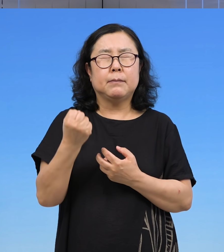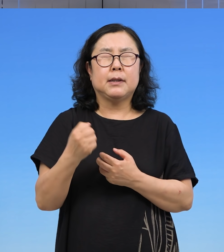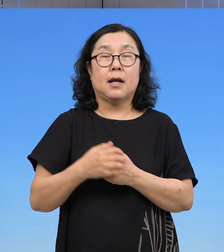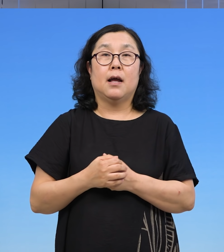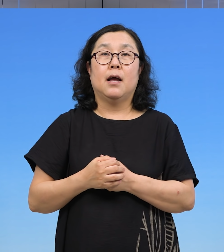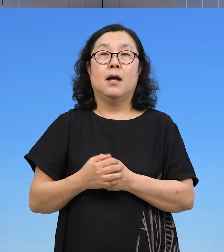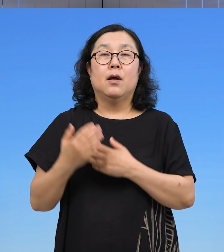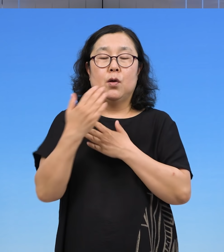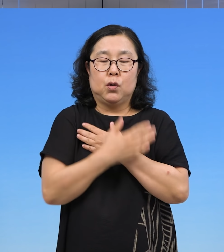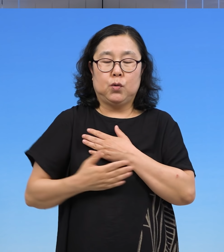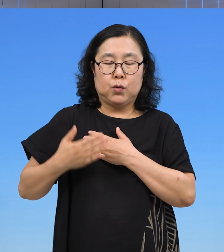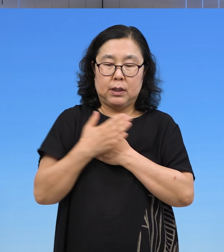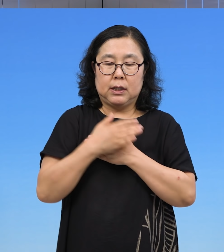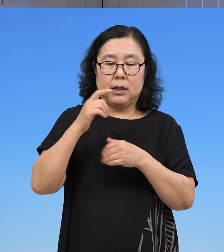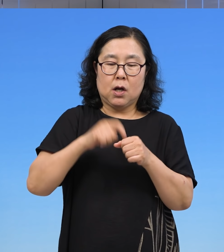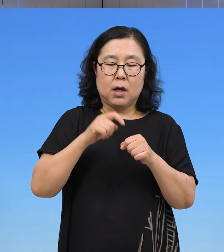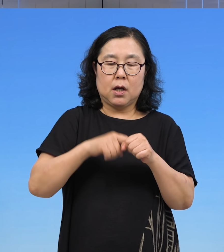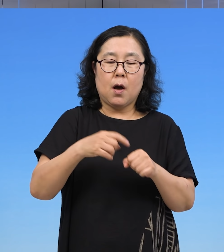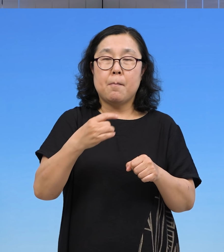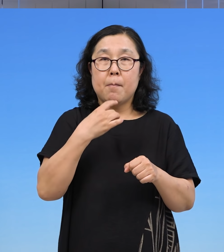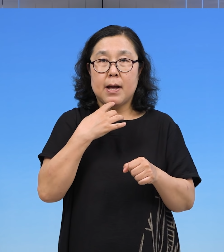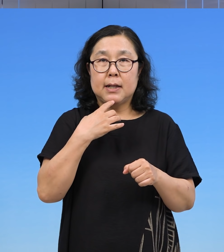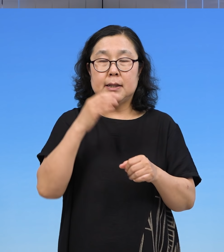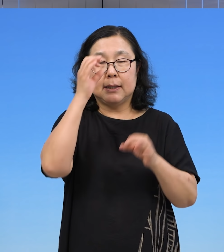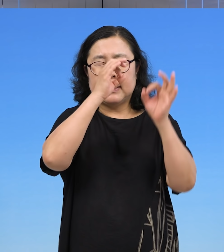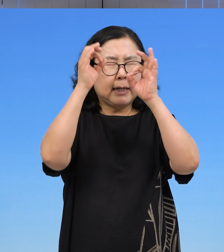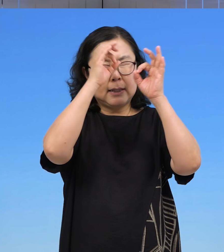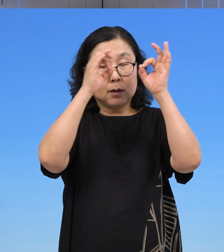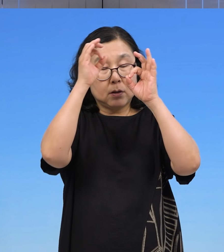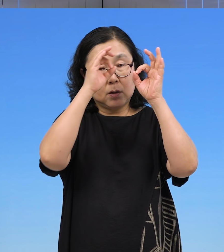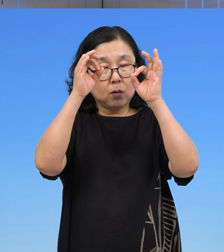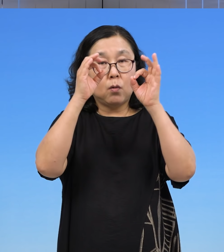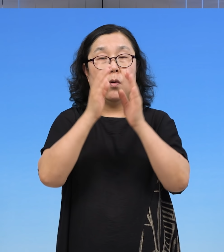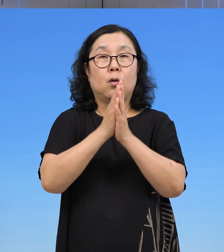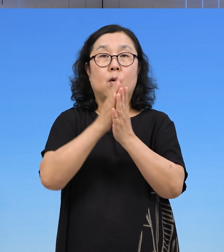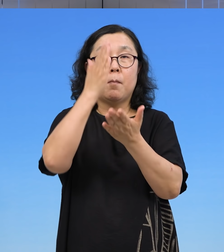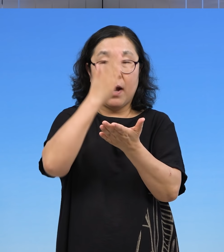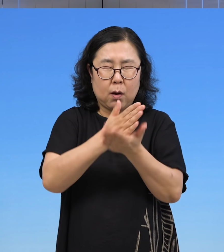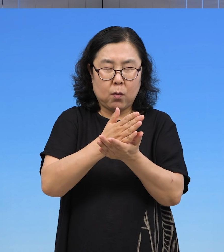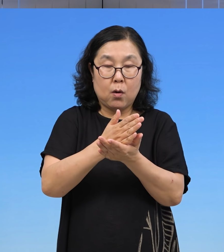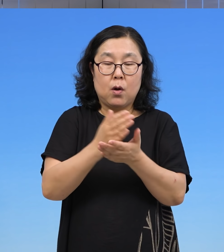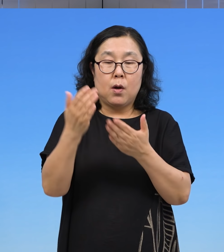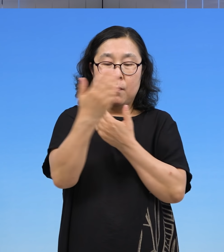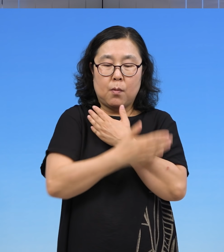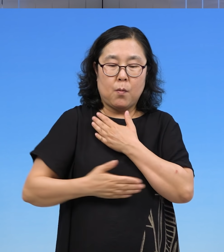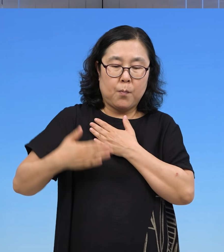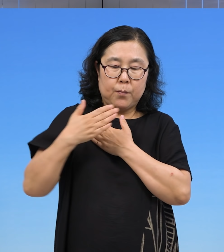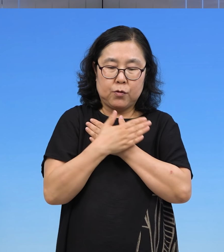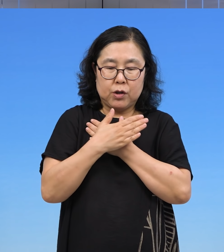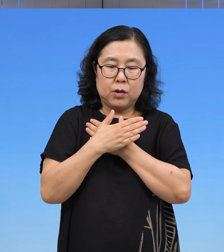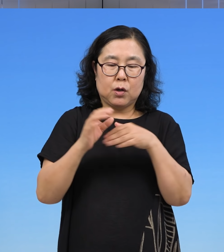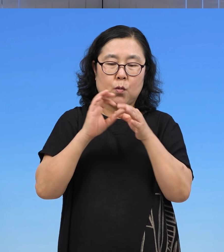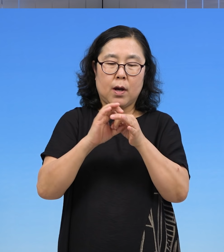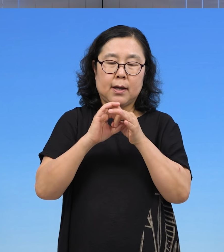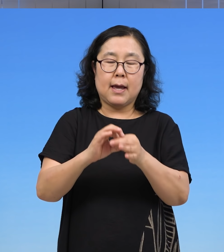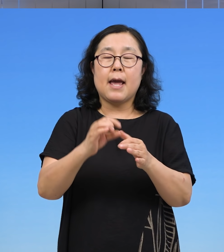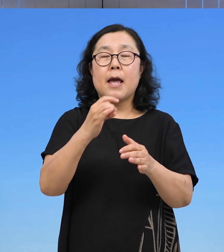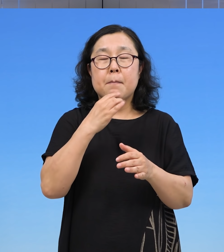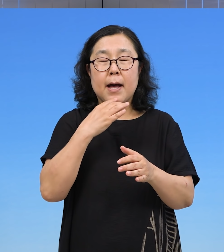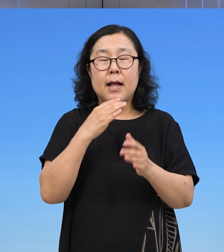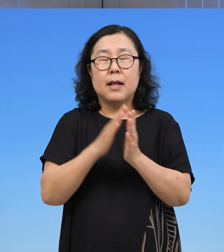육신적인 그 무엇만 구하시고 육신적인 사람들과의 그런 관계만 추구하시는 여러분이 아니라